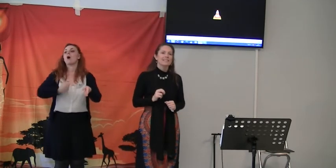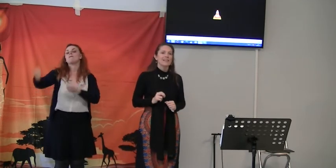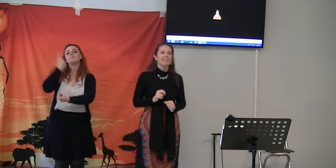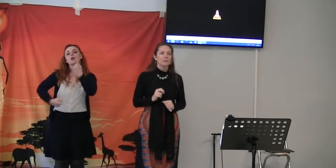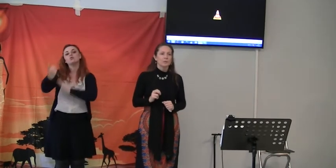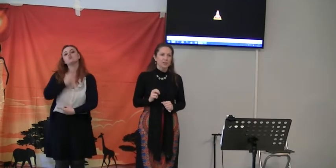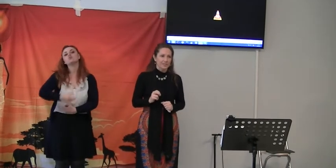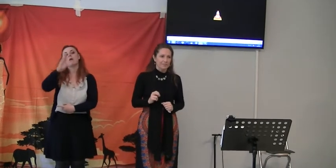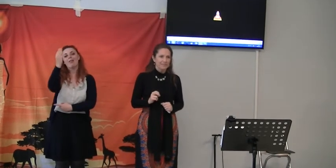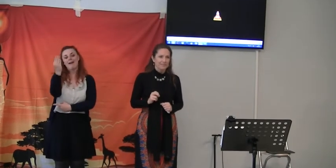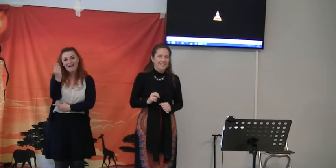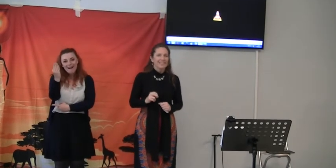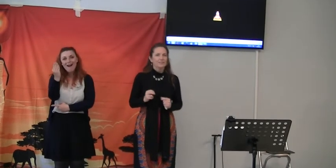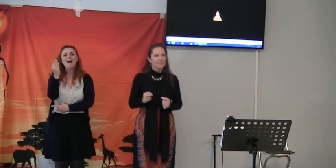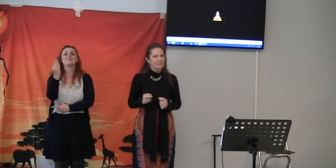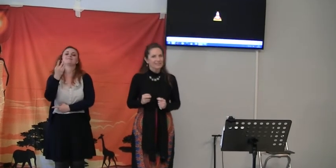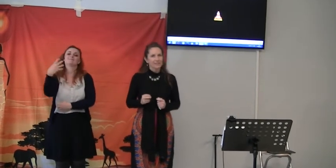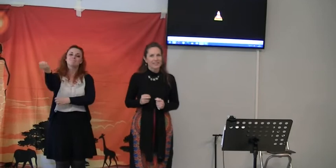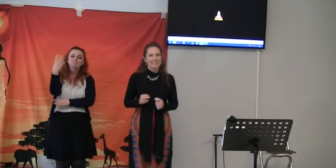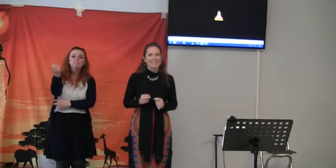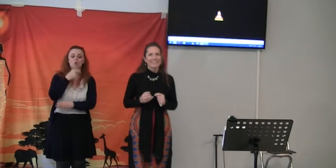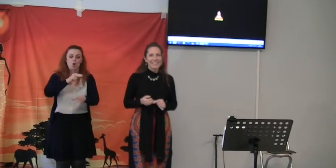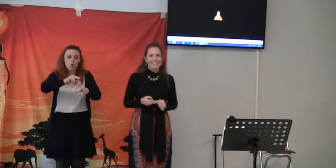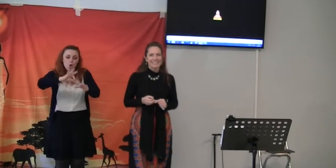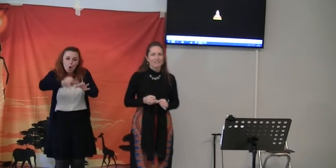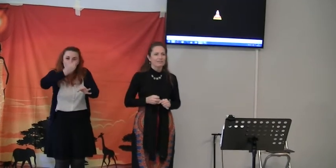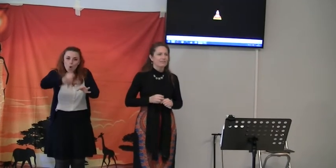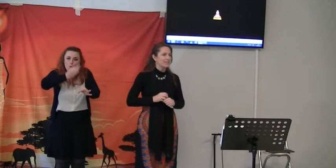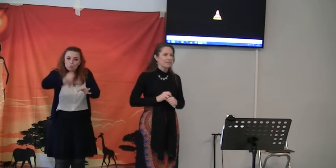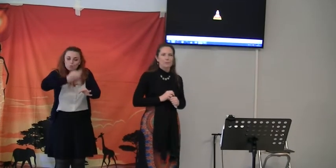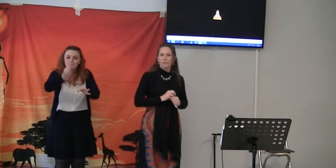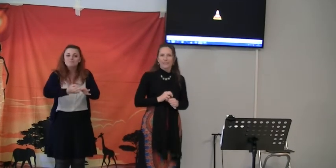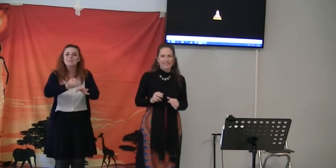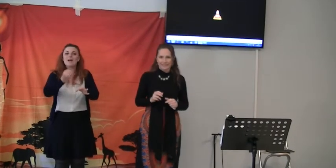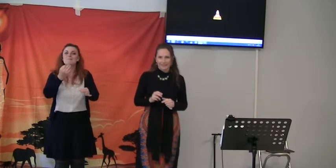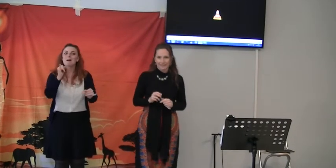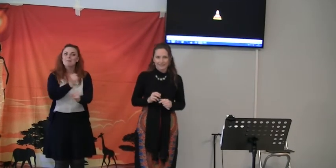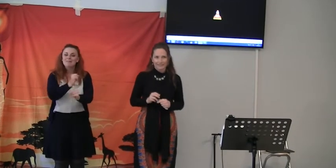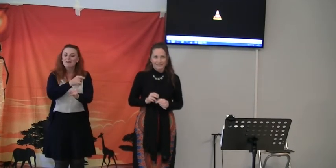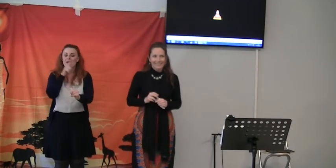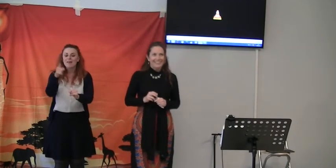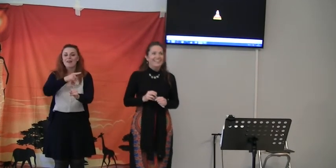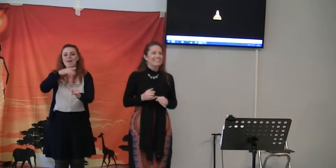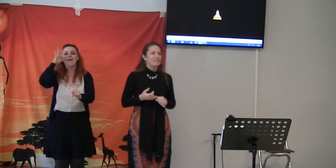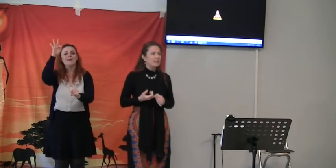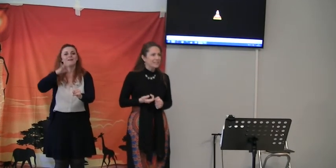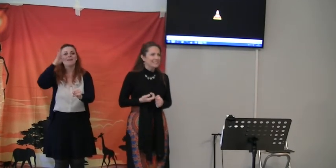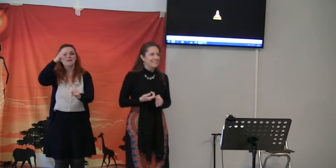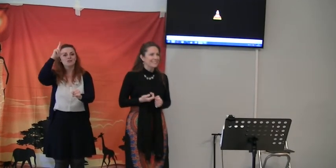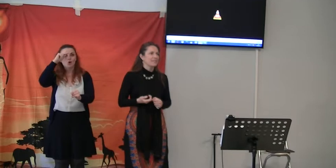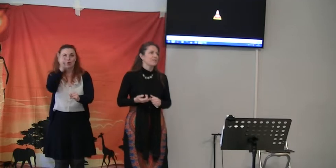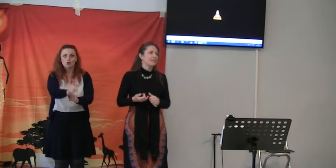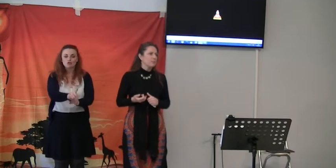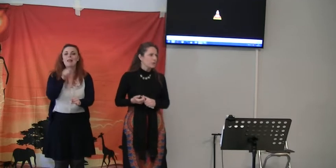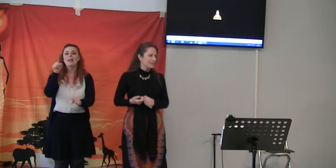a insegnare come cucire. E la cosa particolare è che lei non sapeva proprio l'inglese. Ed è un